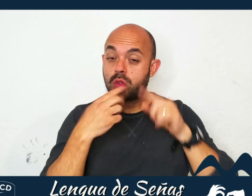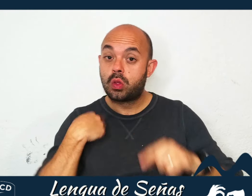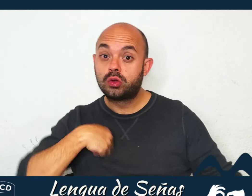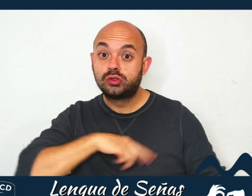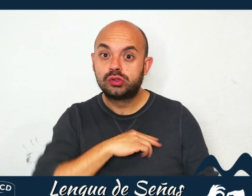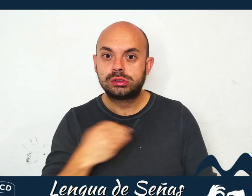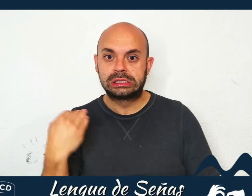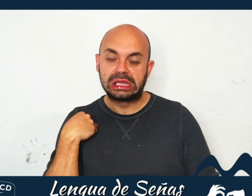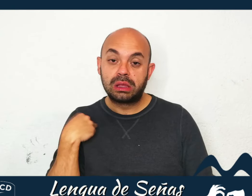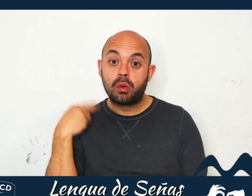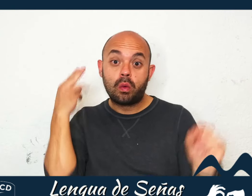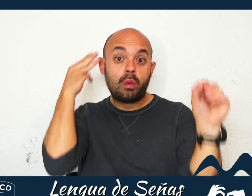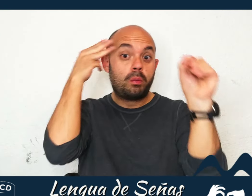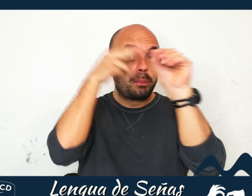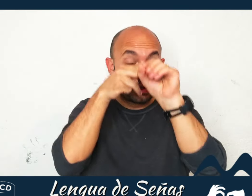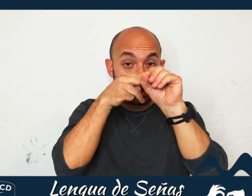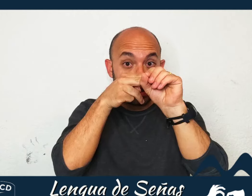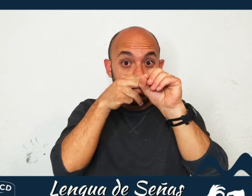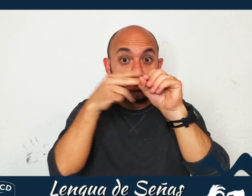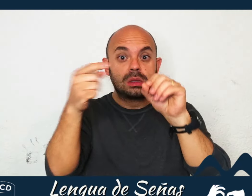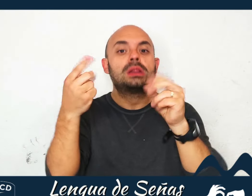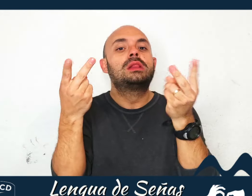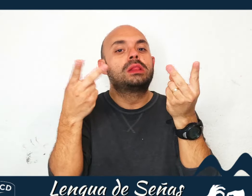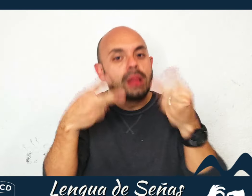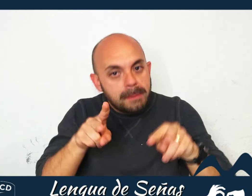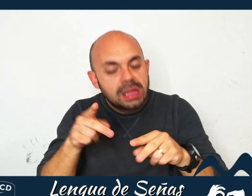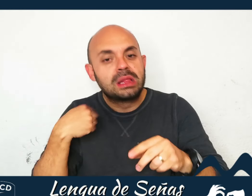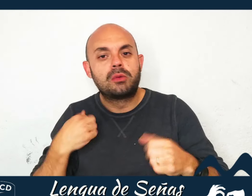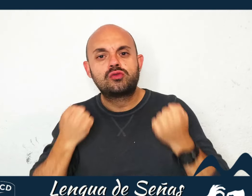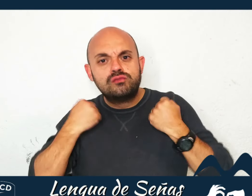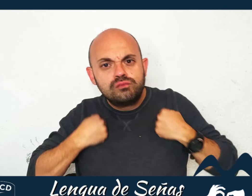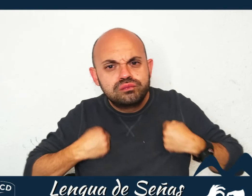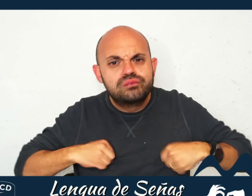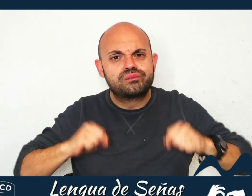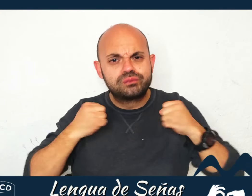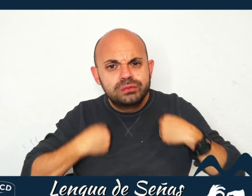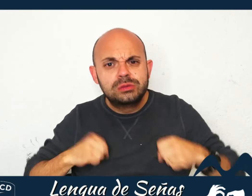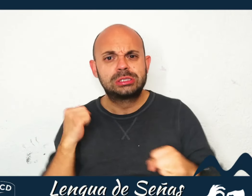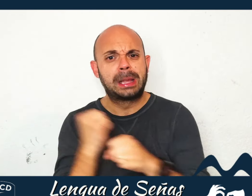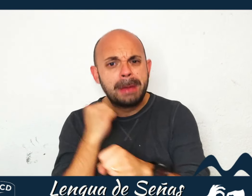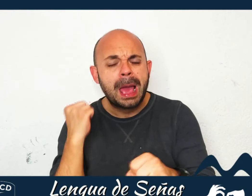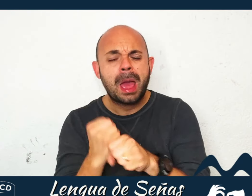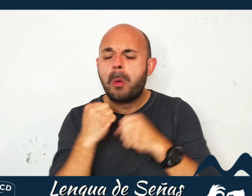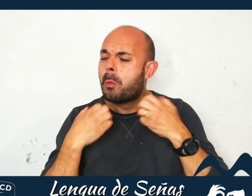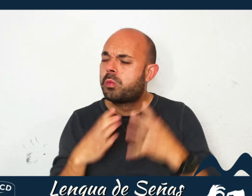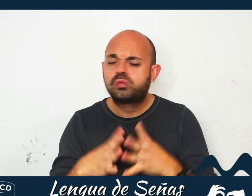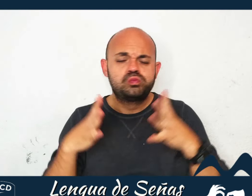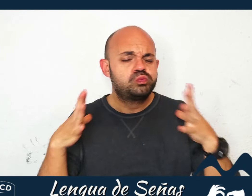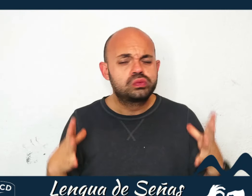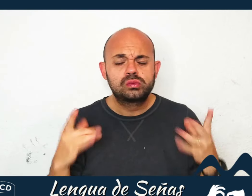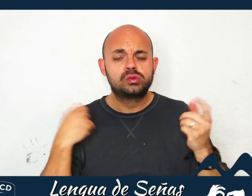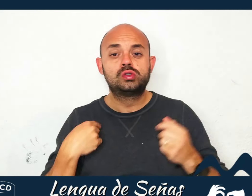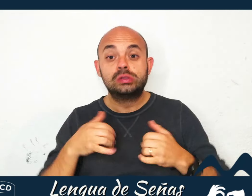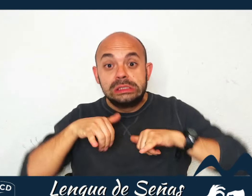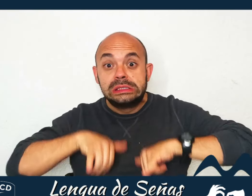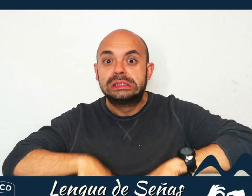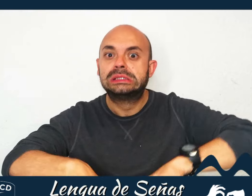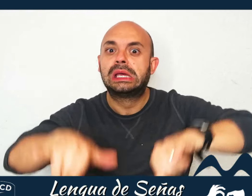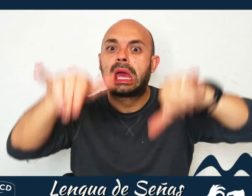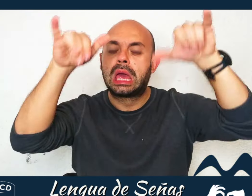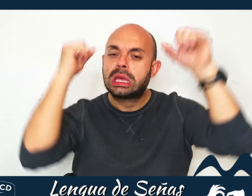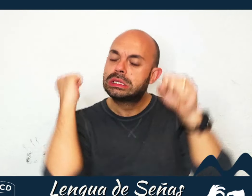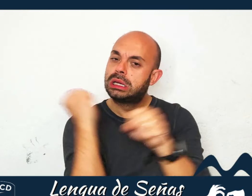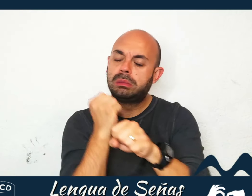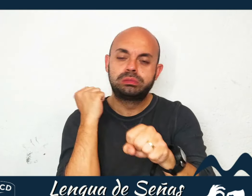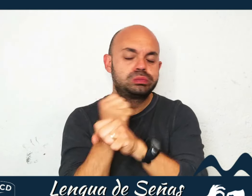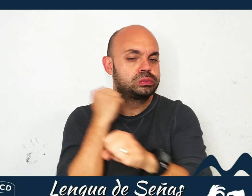nuestras acciones. Muchas de las cosas que queremos hacer tienen que ser puestas a la obra a través de nuestras acciones para poder lograr